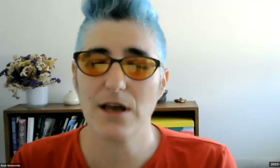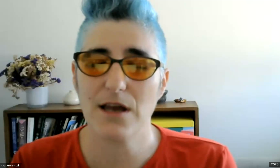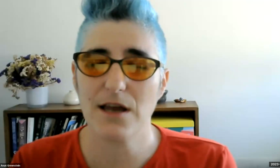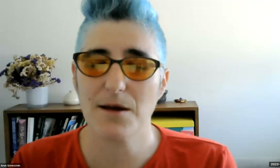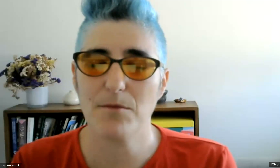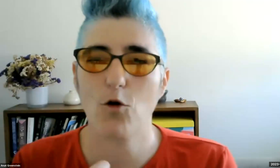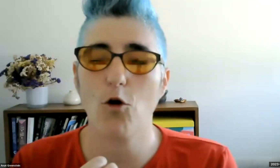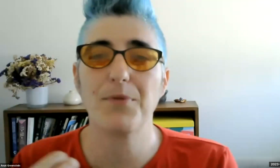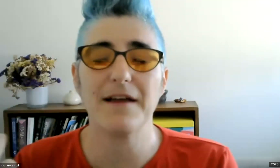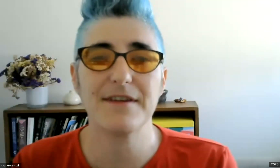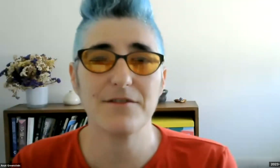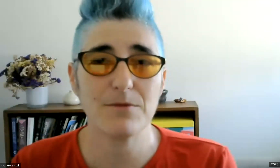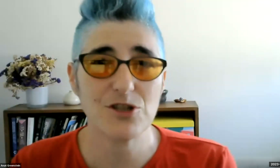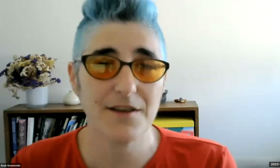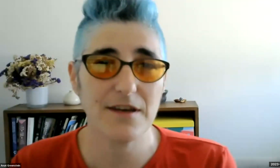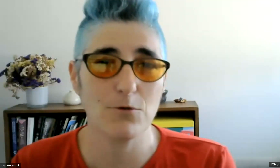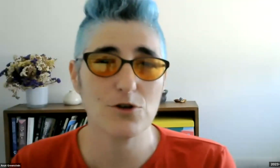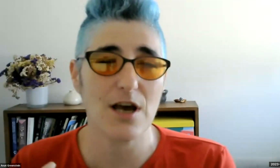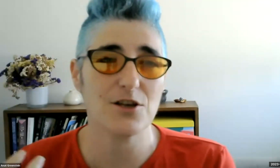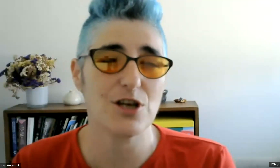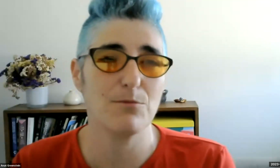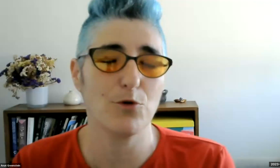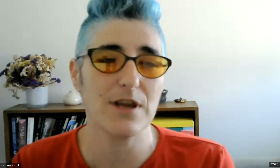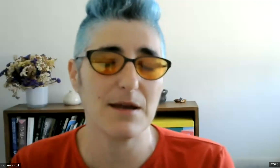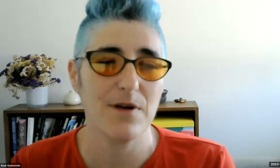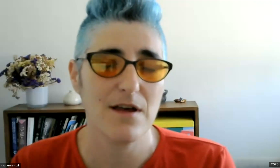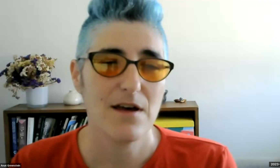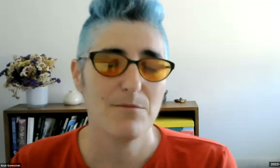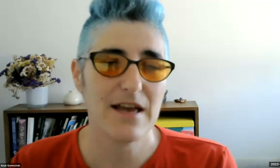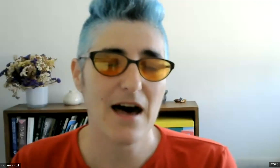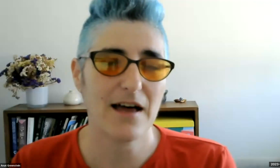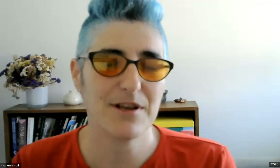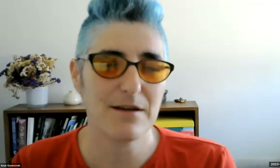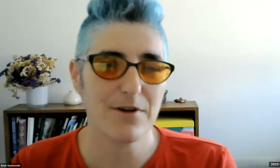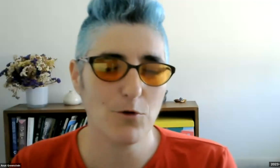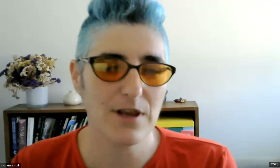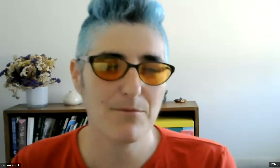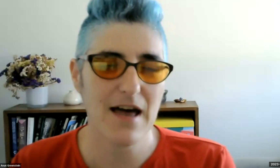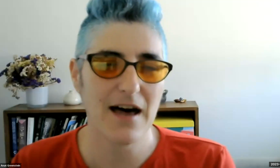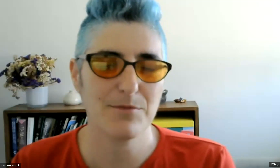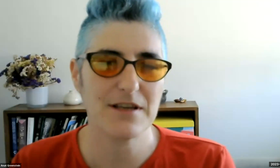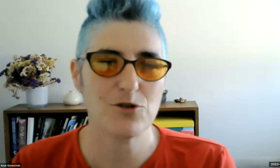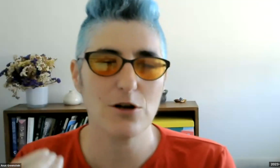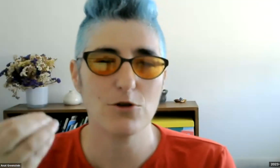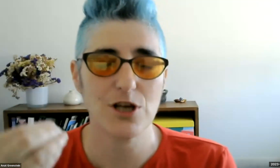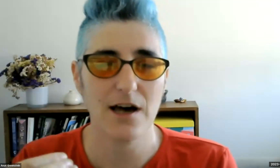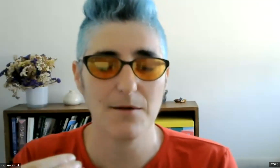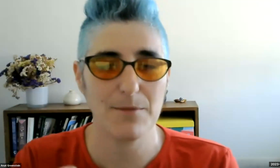קואופרטיבים של דיור שאנשים בונים ביחד בתים וקונים ביחד בתים שלא שייכים